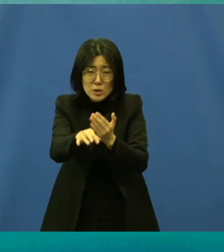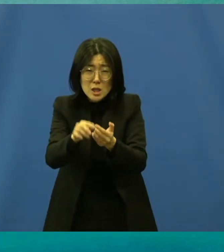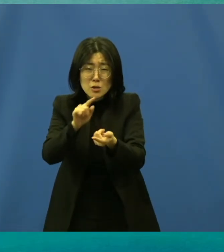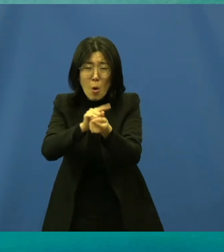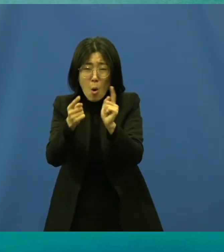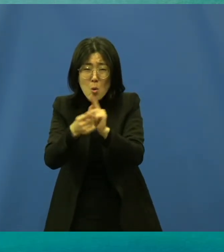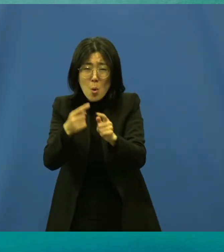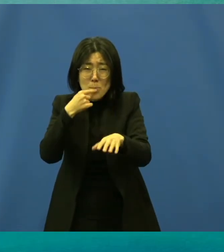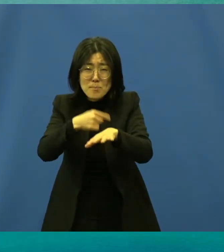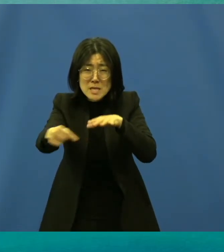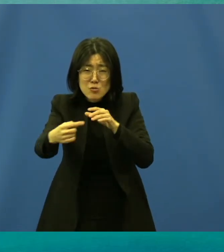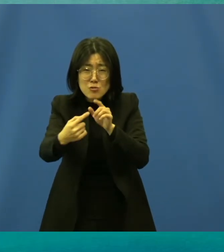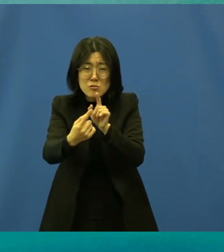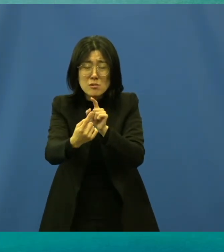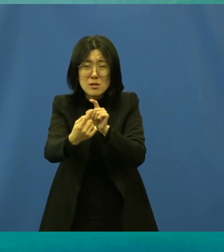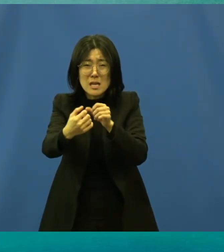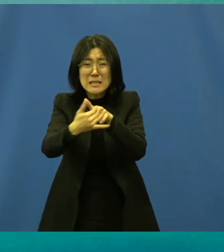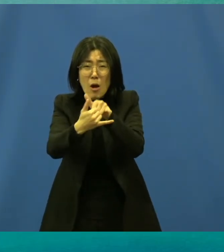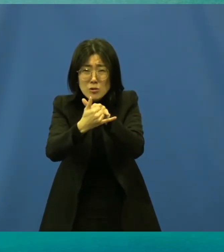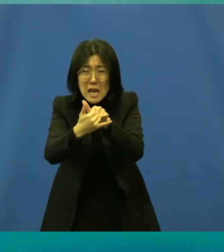우리는 그때 기도를 배웠습니다.